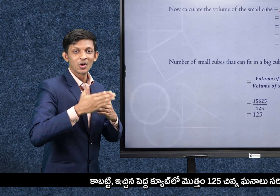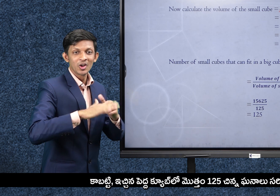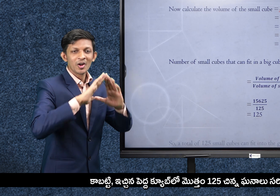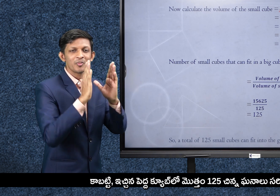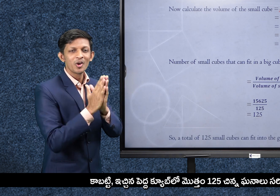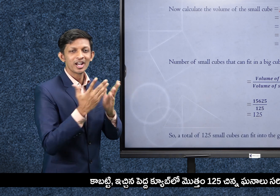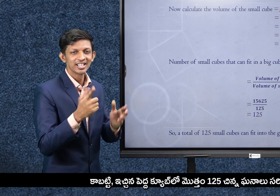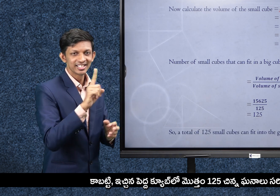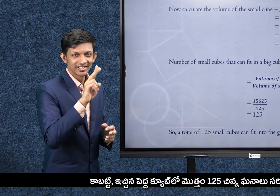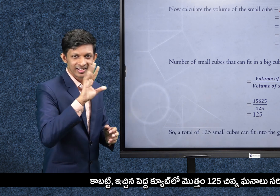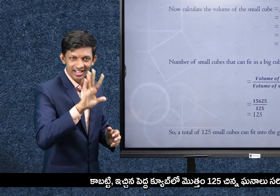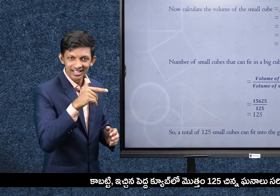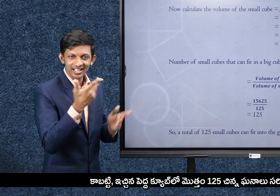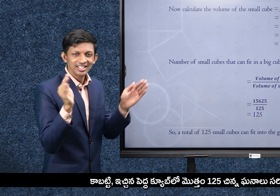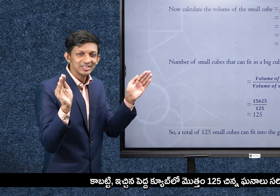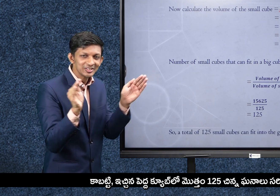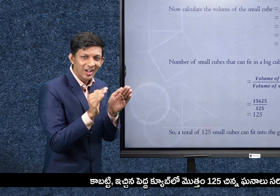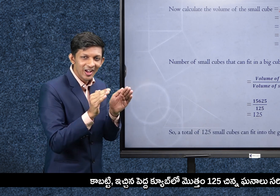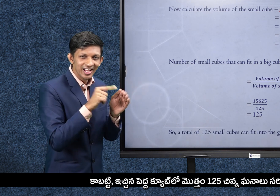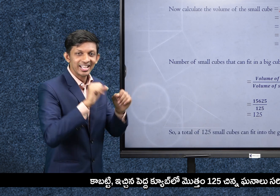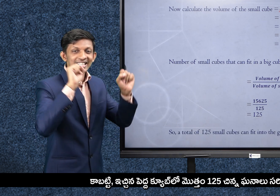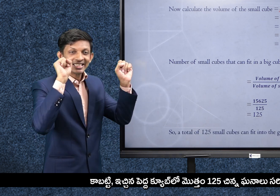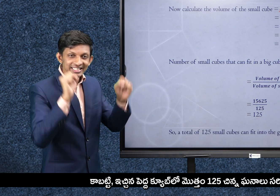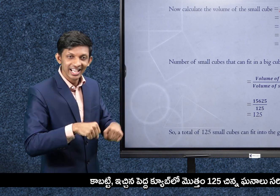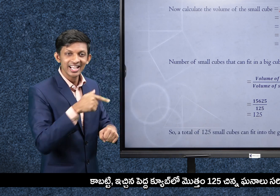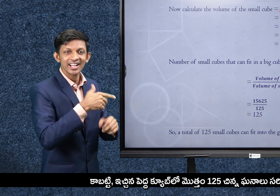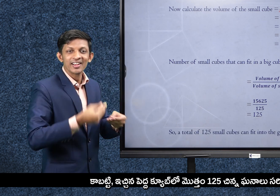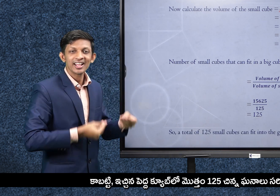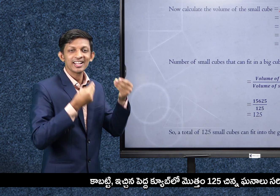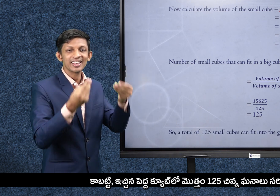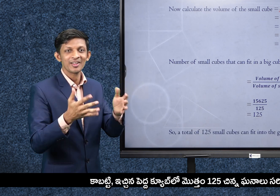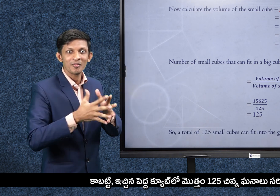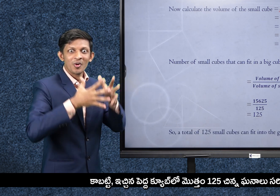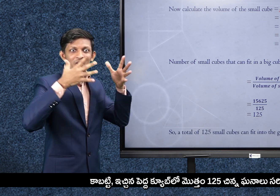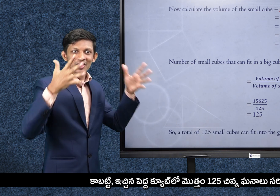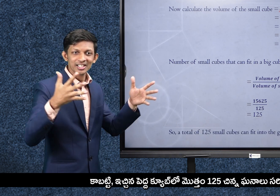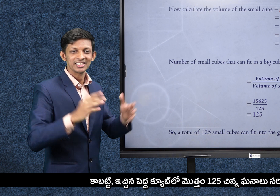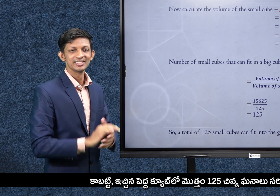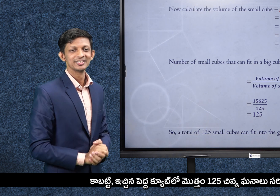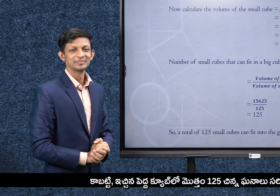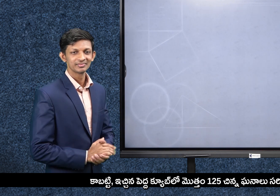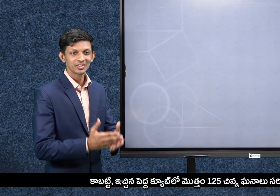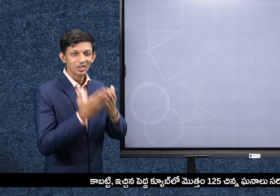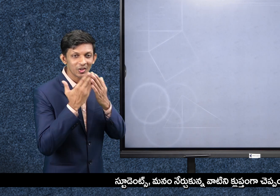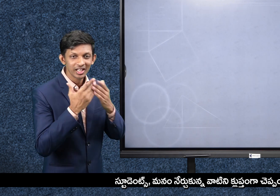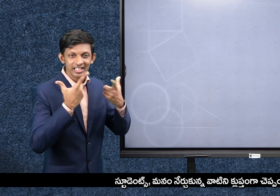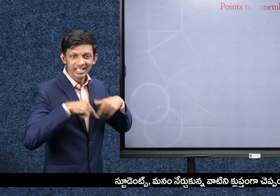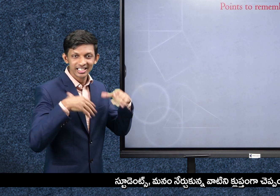కాబట్టి ఇచ్చిన పెద్ద క్యూబ్లో మొత్తం 125 చిన్న ఘనాలు సరిపోతాయి. స్టూడెంట్స్, మనం